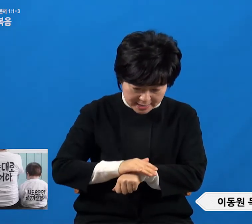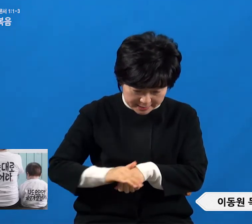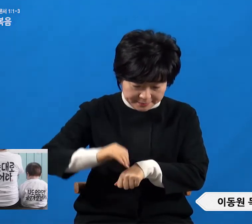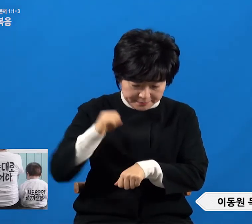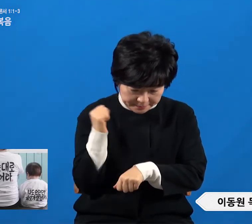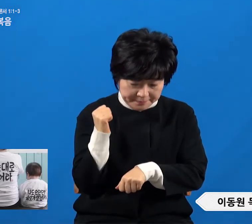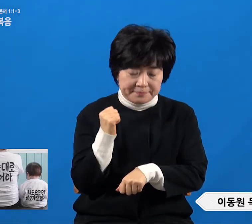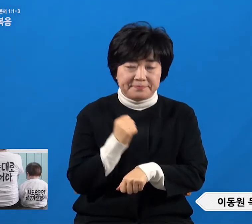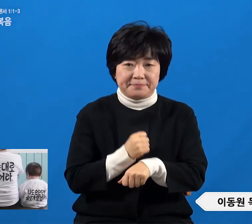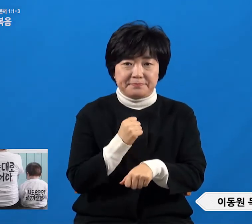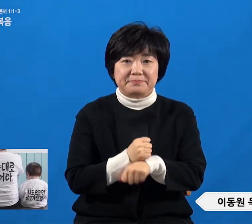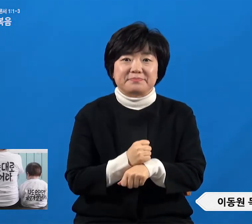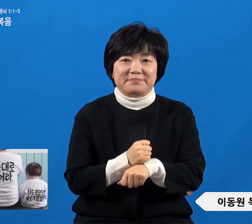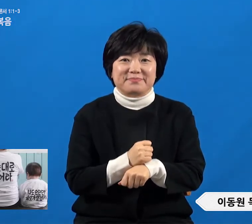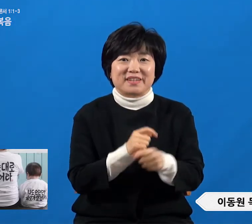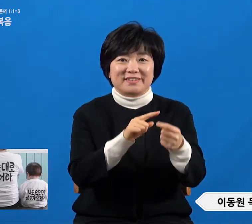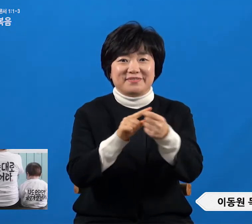있었습니다.